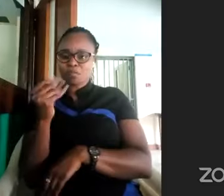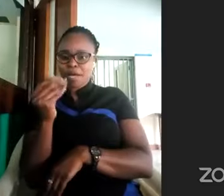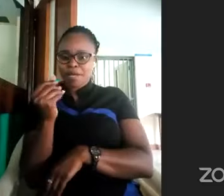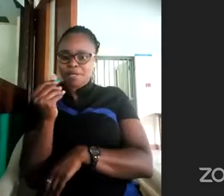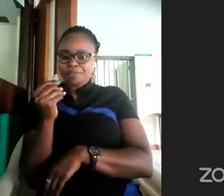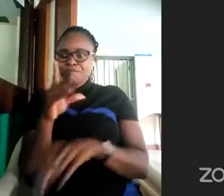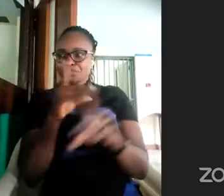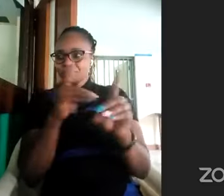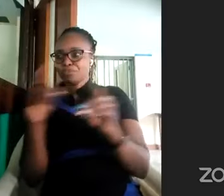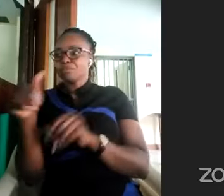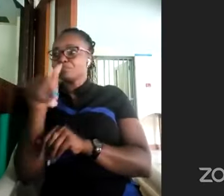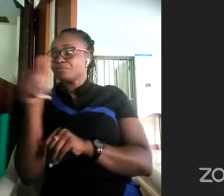wafanye